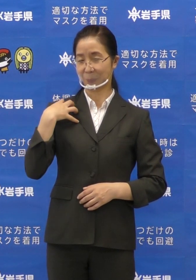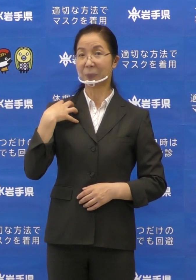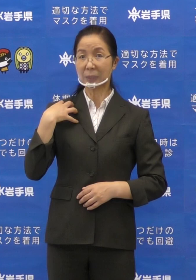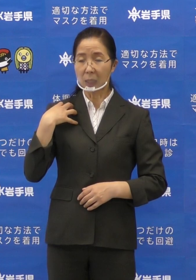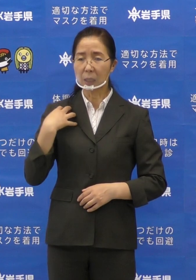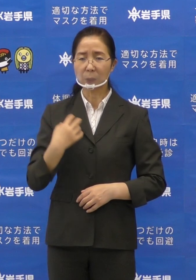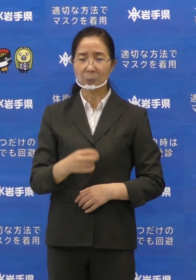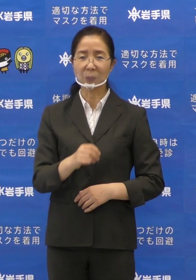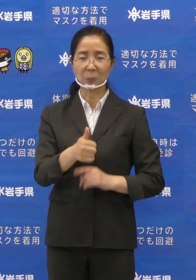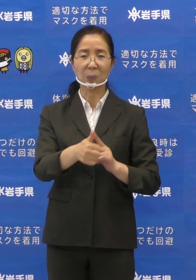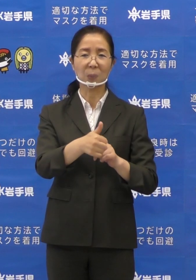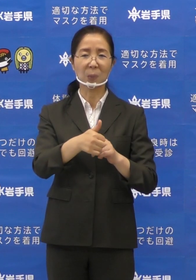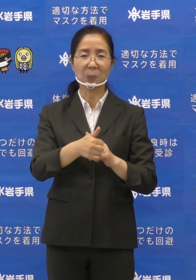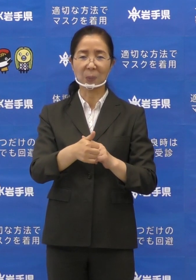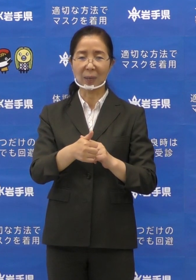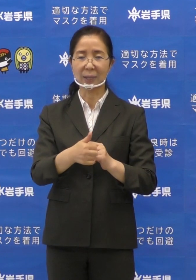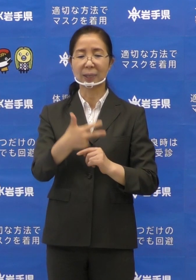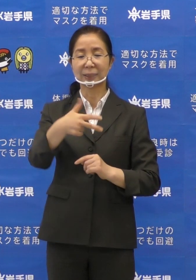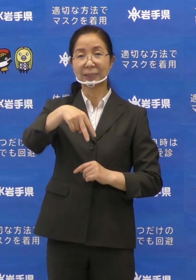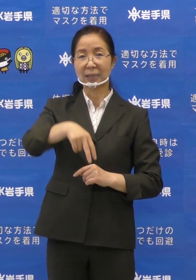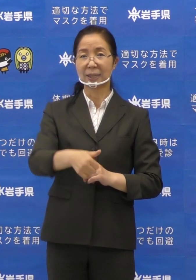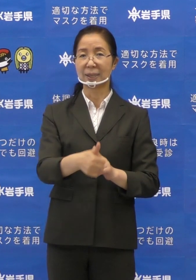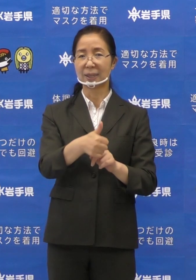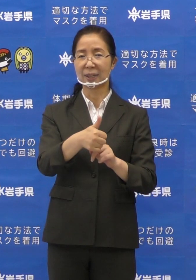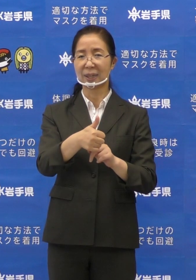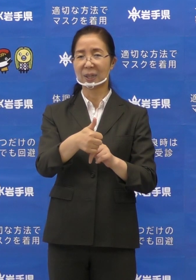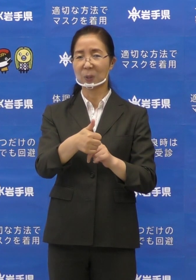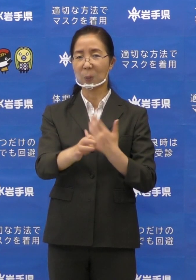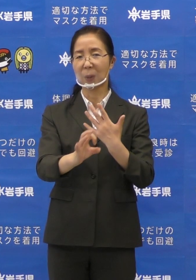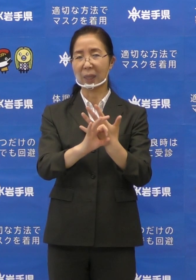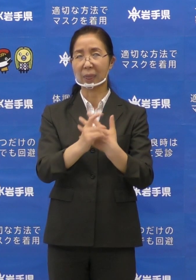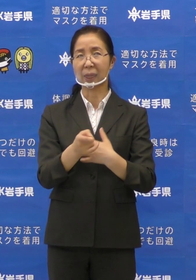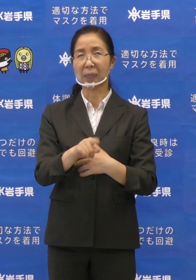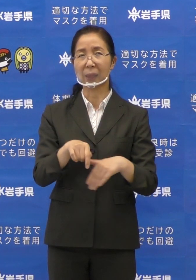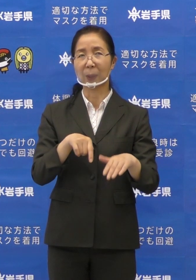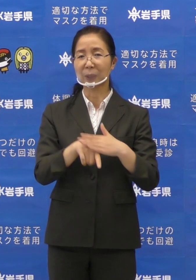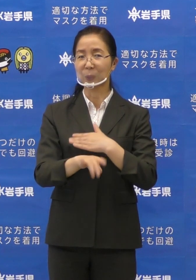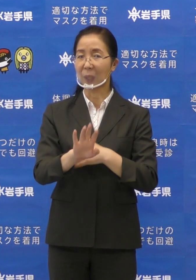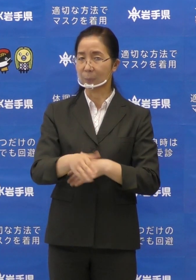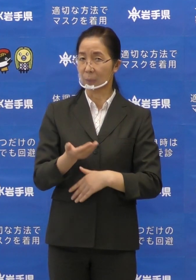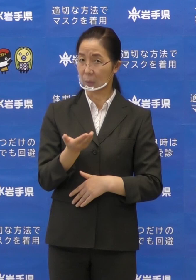レンにシナさんを例えた理由っていうのは何かあるんですか。